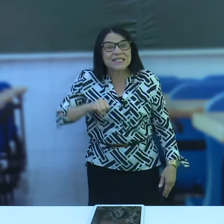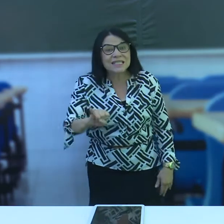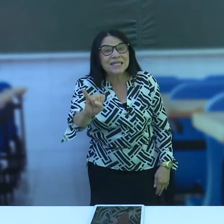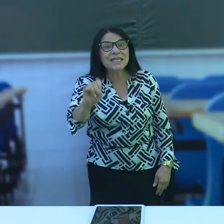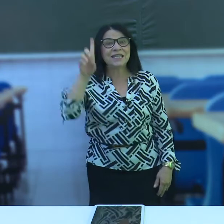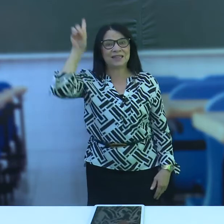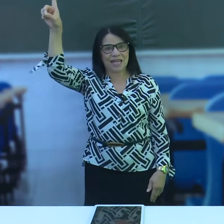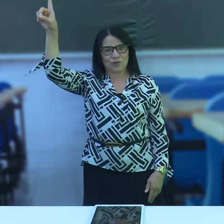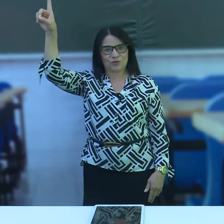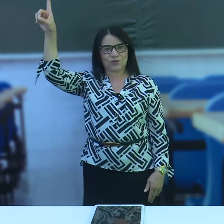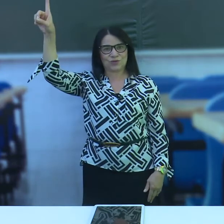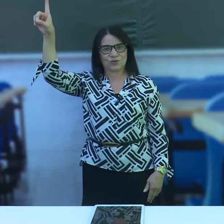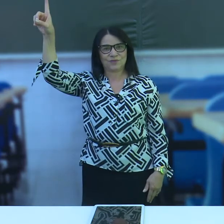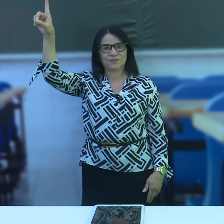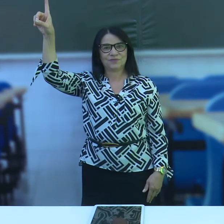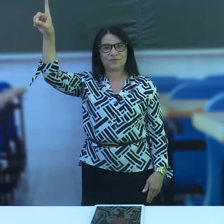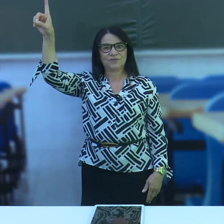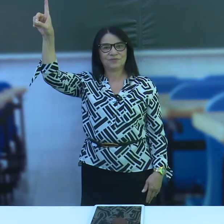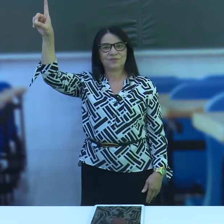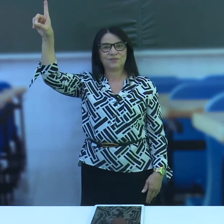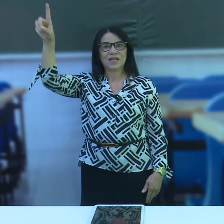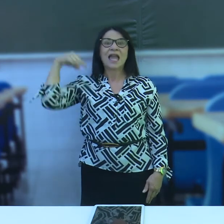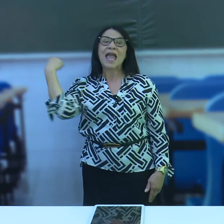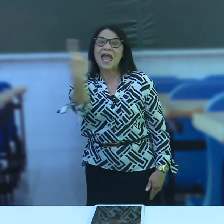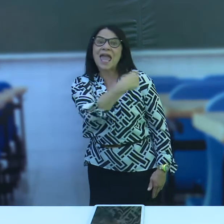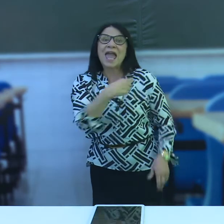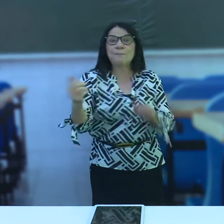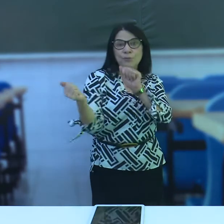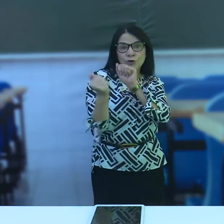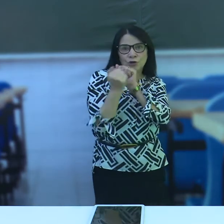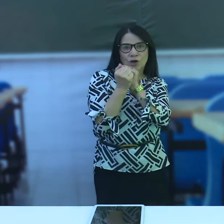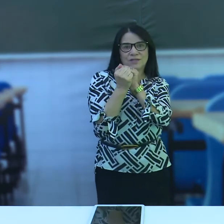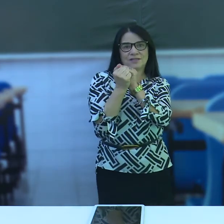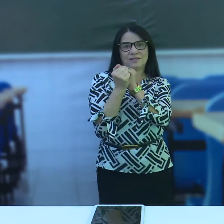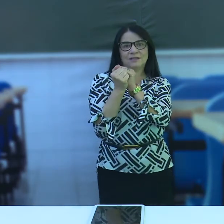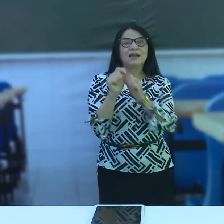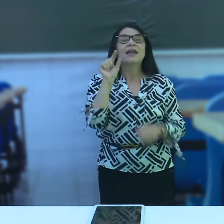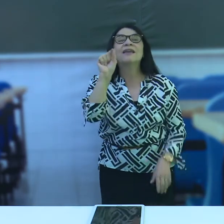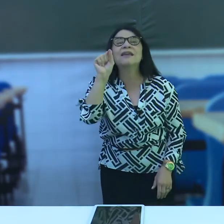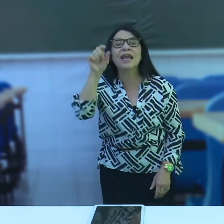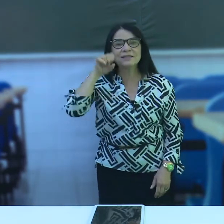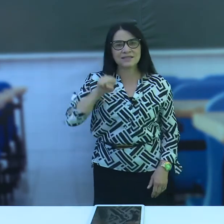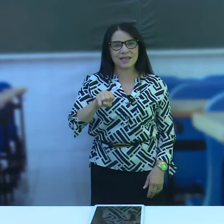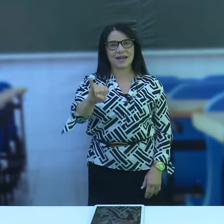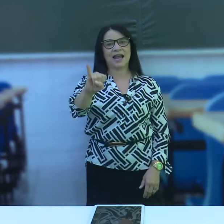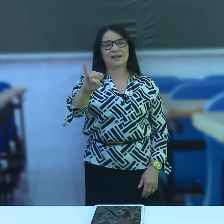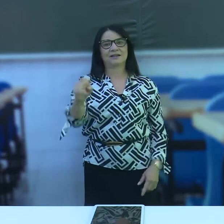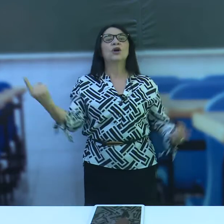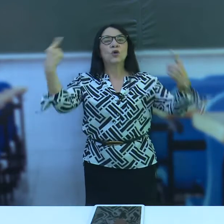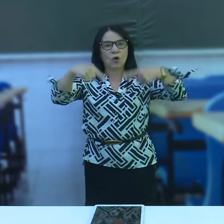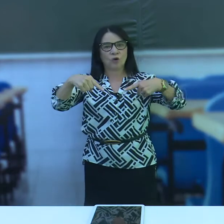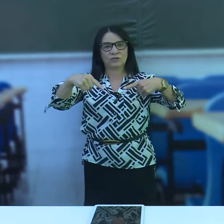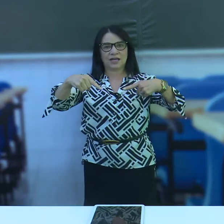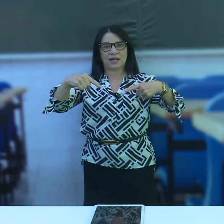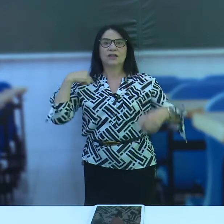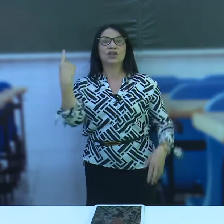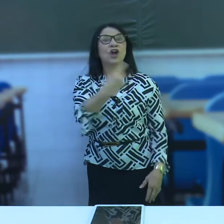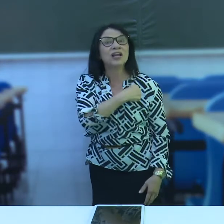se Deus é por nós, quem será contra